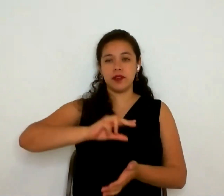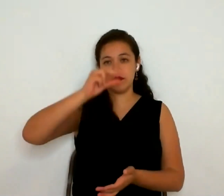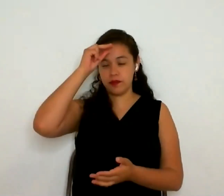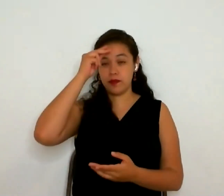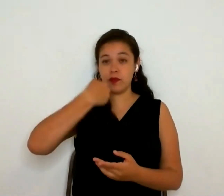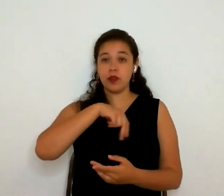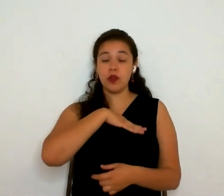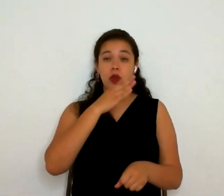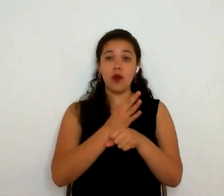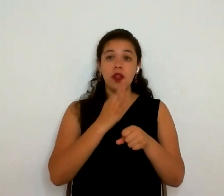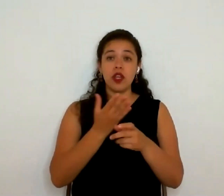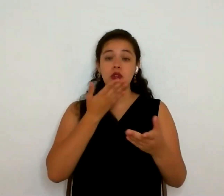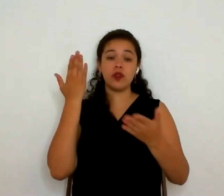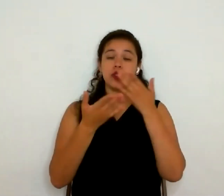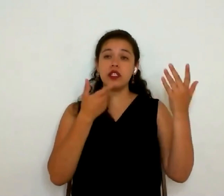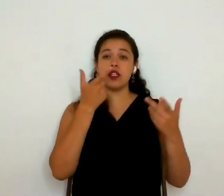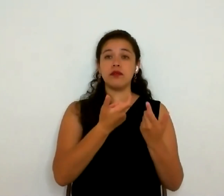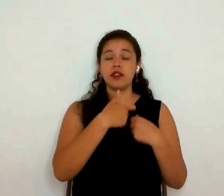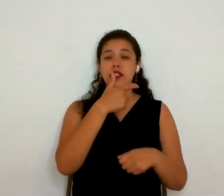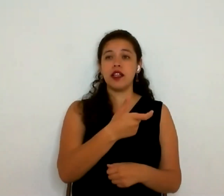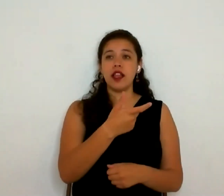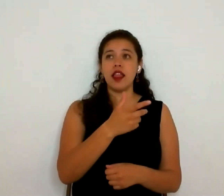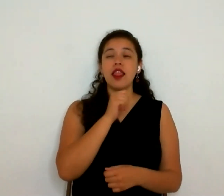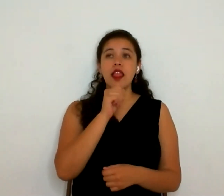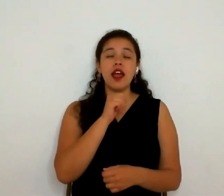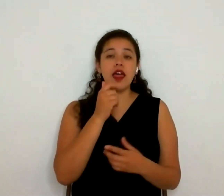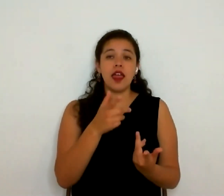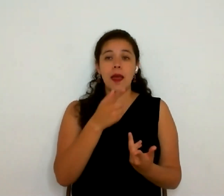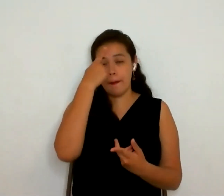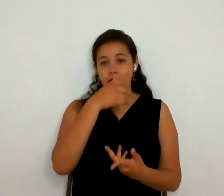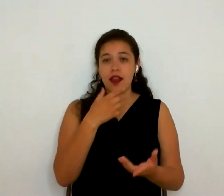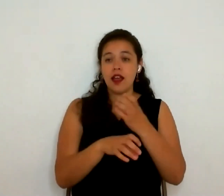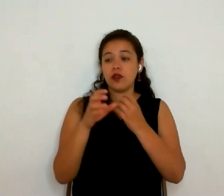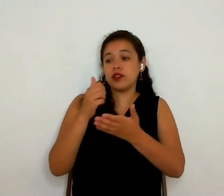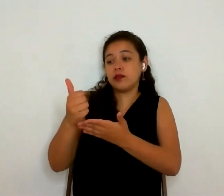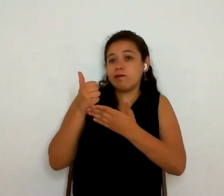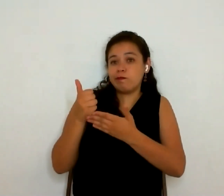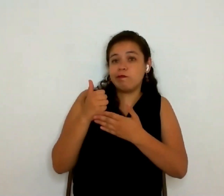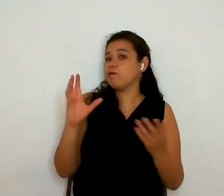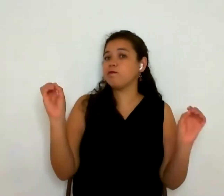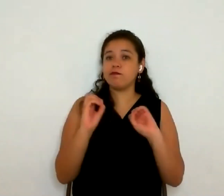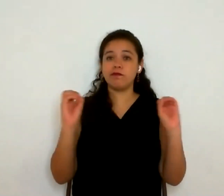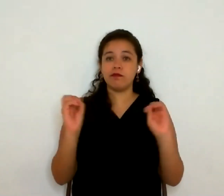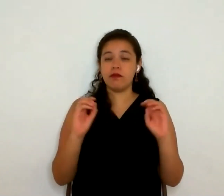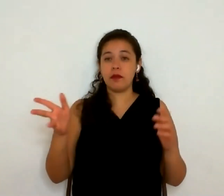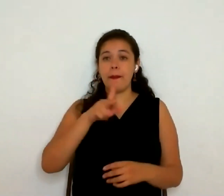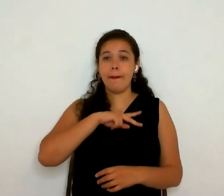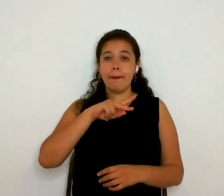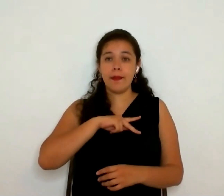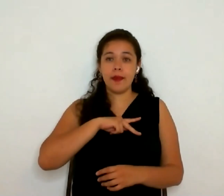tenemos estudiosos económicos ni nadie que nos apoye en estas cuestiones en mi profesión